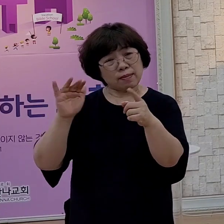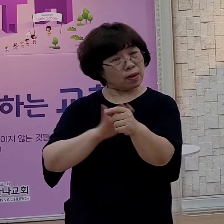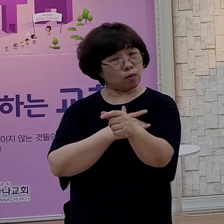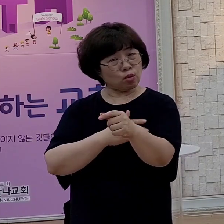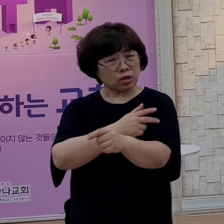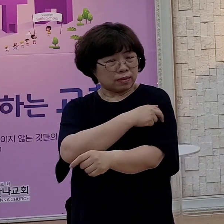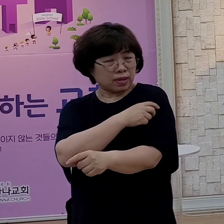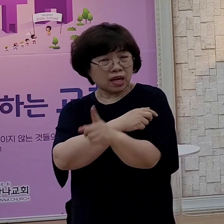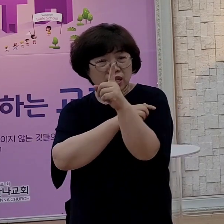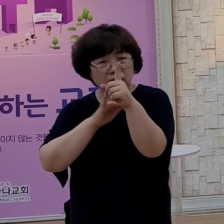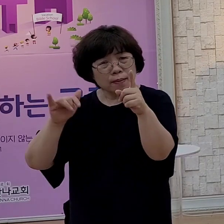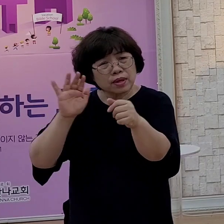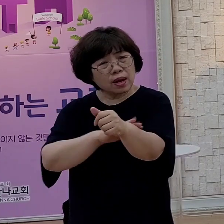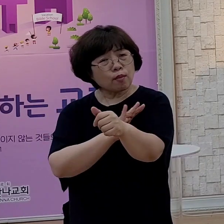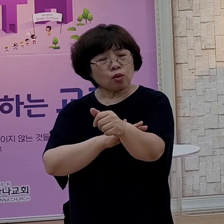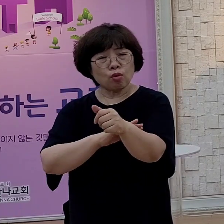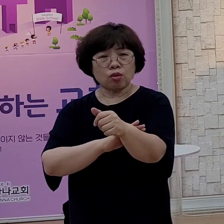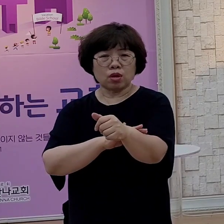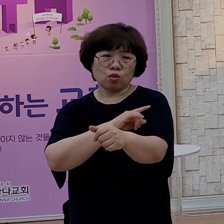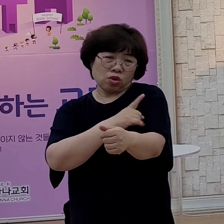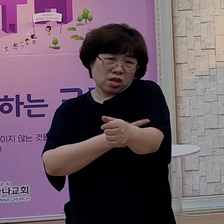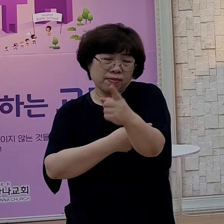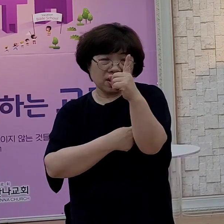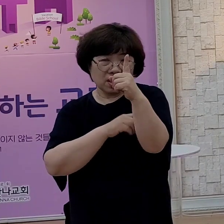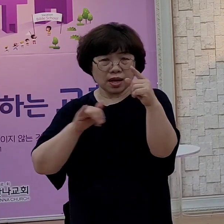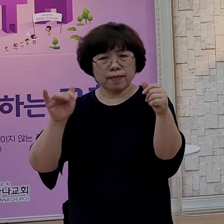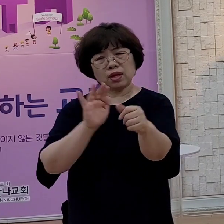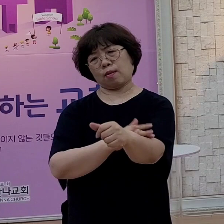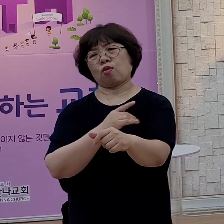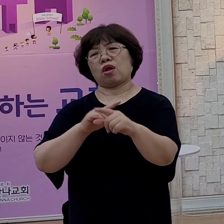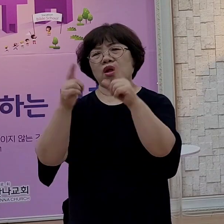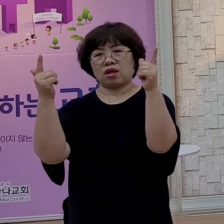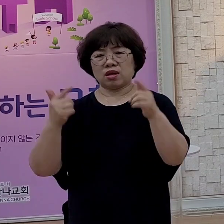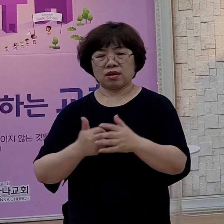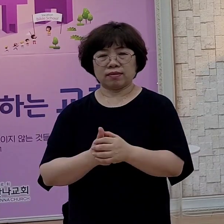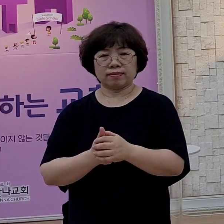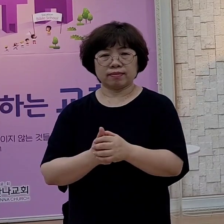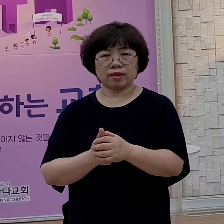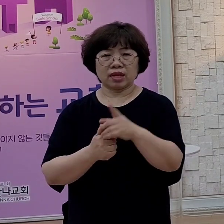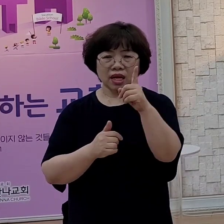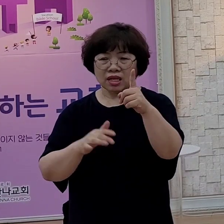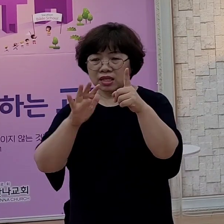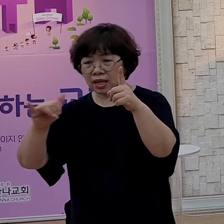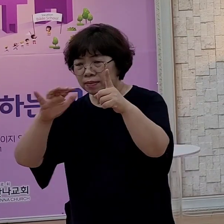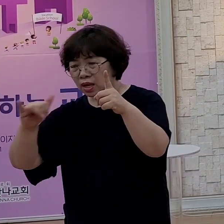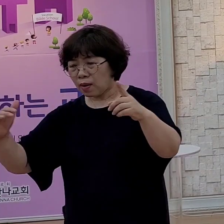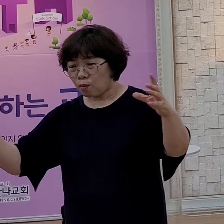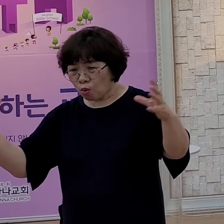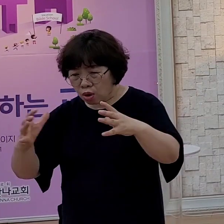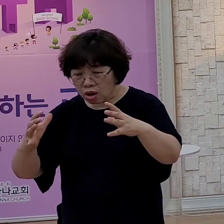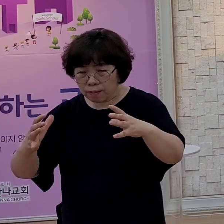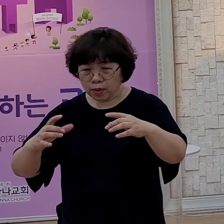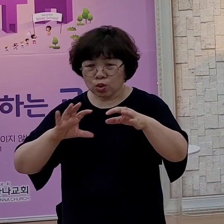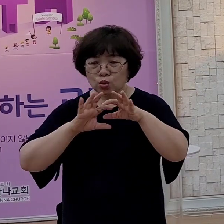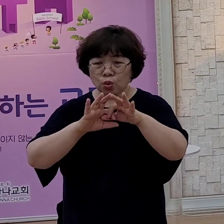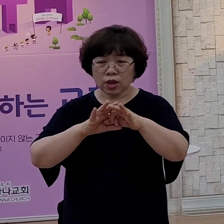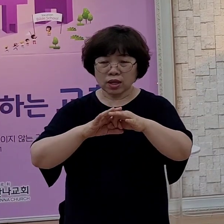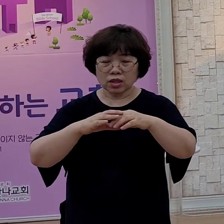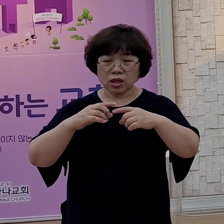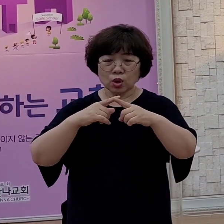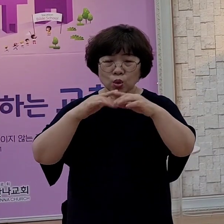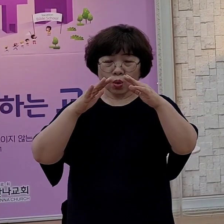어느 집사님 한 사람, 어느 권사님 한 사람, 물론 그 한 사람 한 사람이 모여서 우리가 무리가 되는데 한 사람 갖고는 안